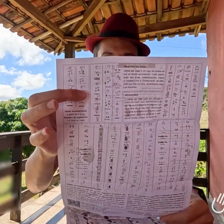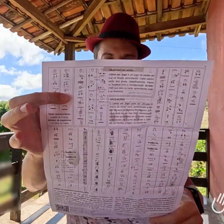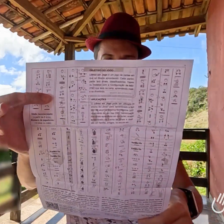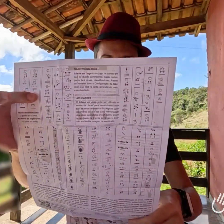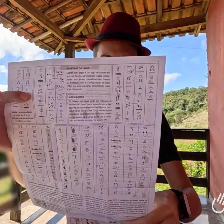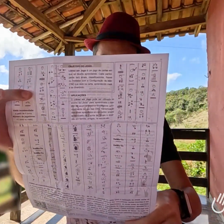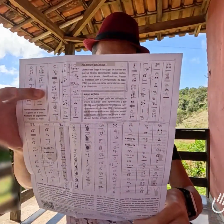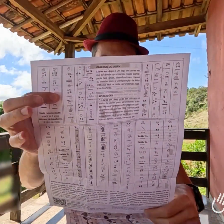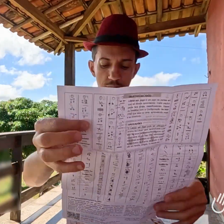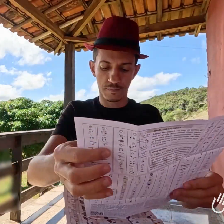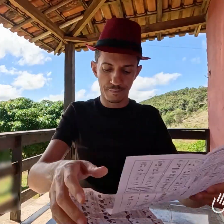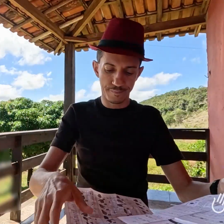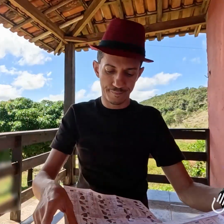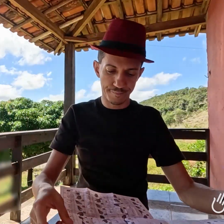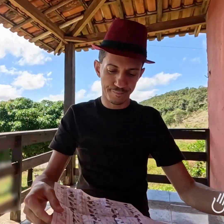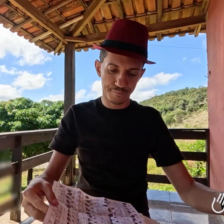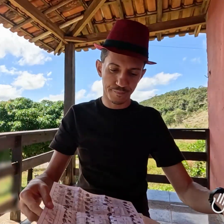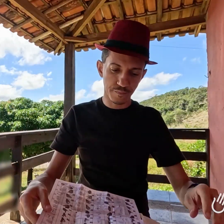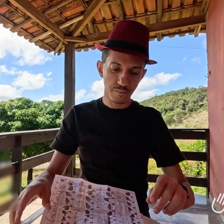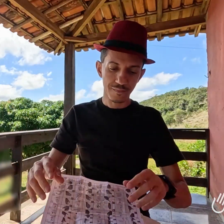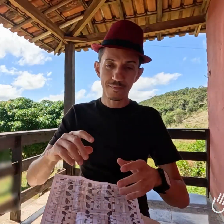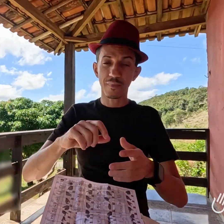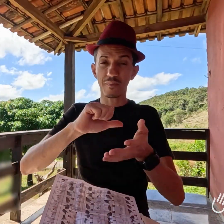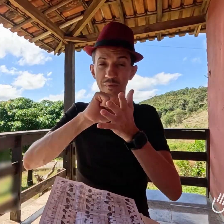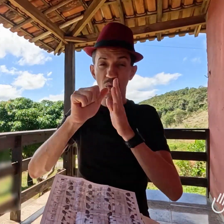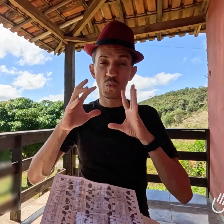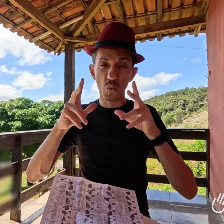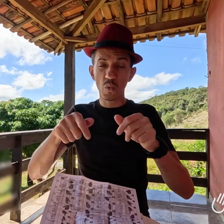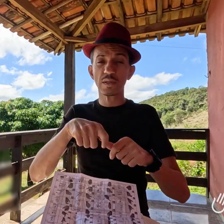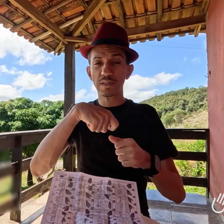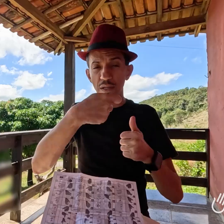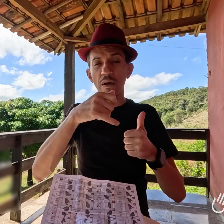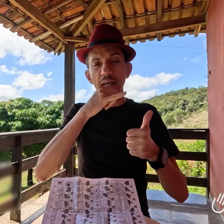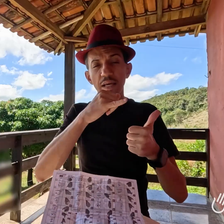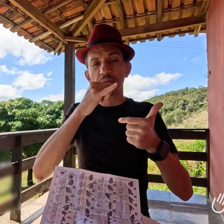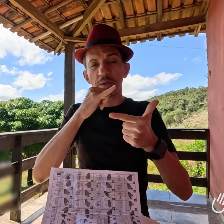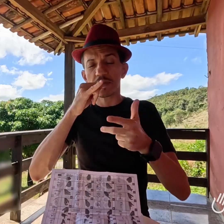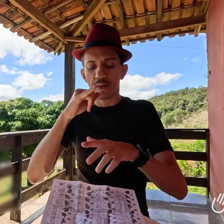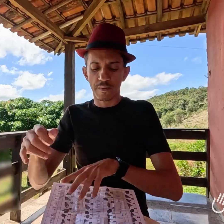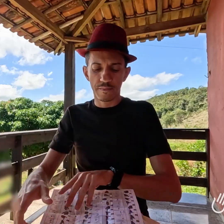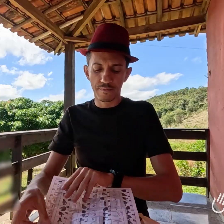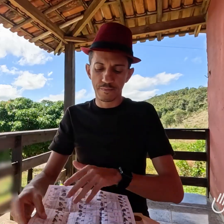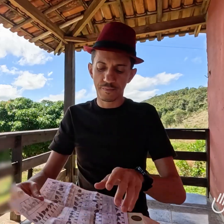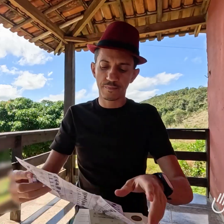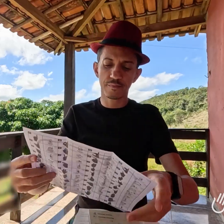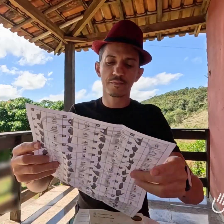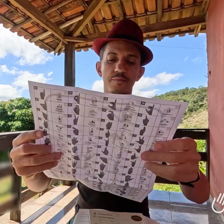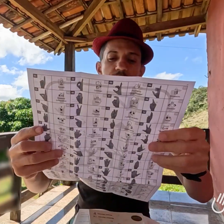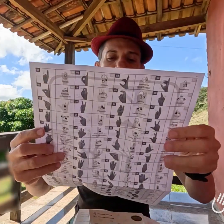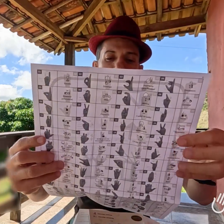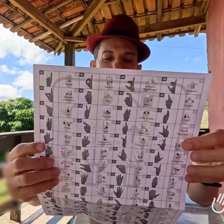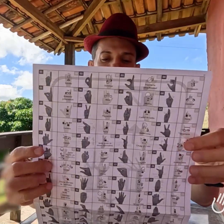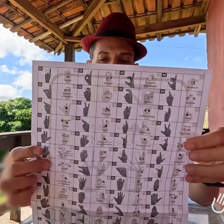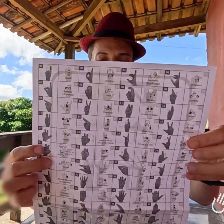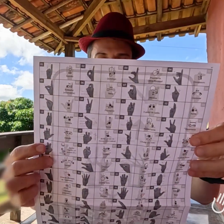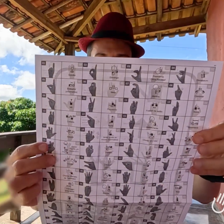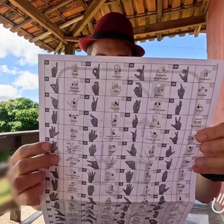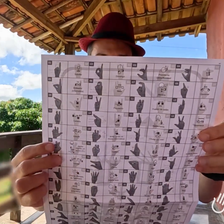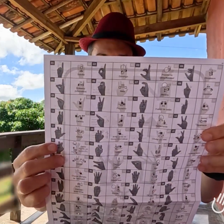Então tem as orientações, dicas de jogos, e também aqui você tem as 111 configurações de mão da